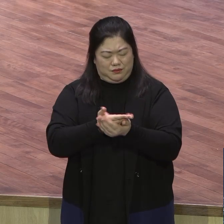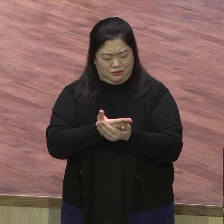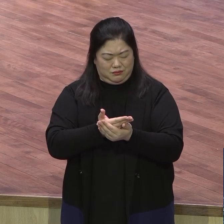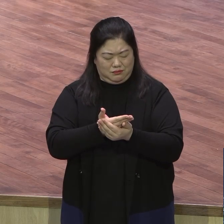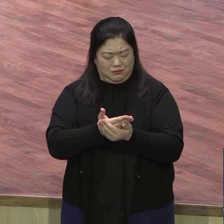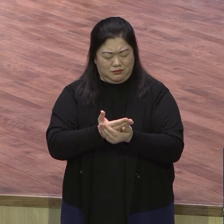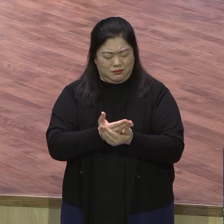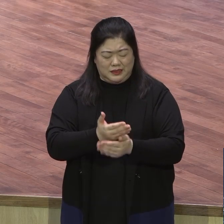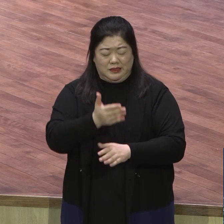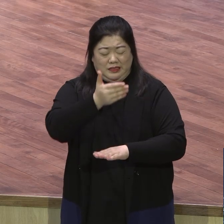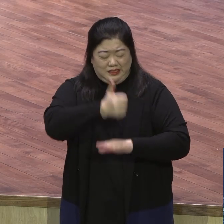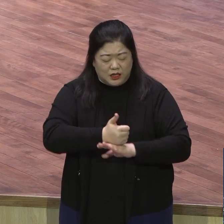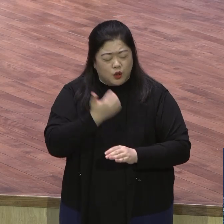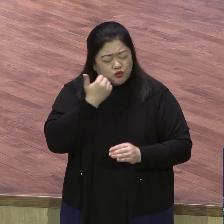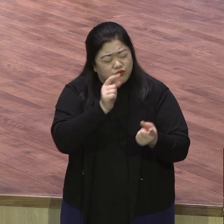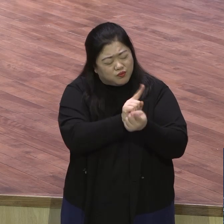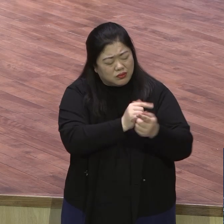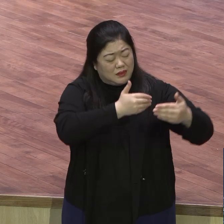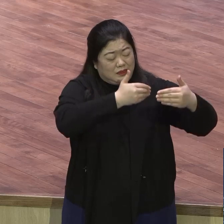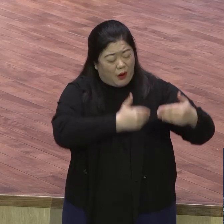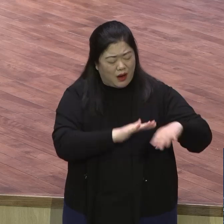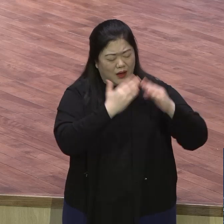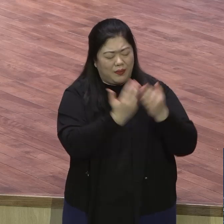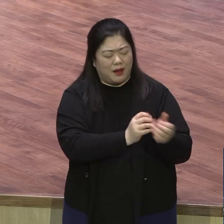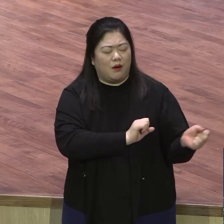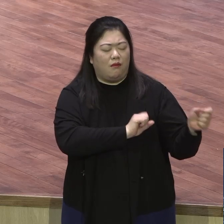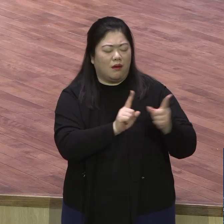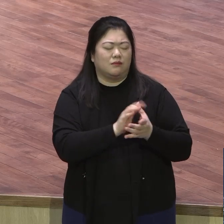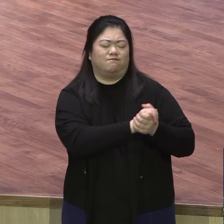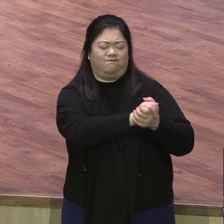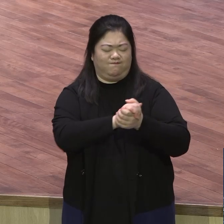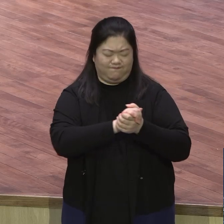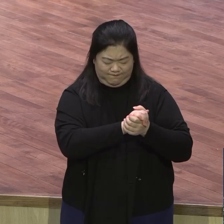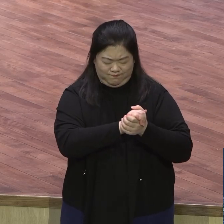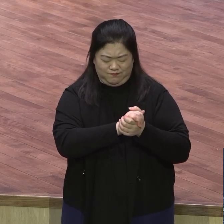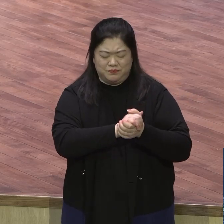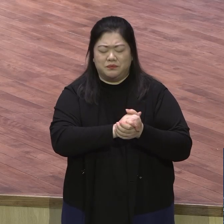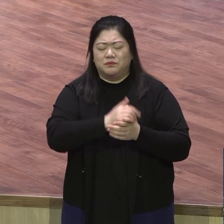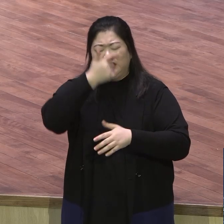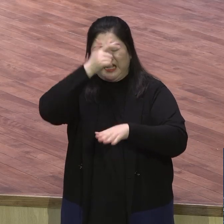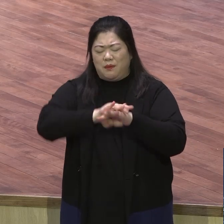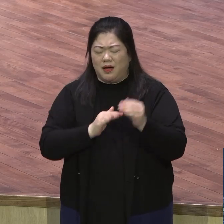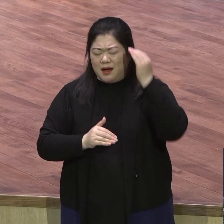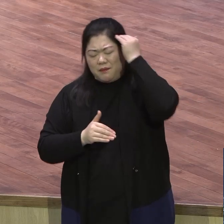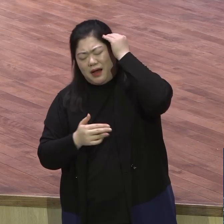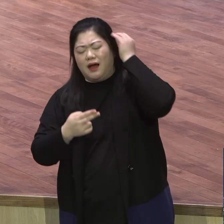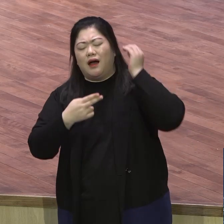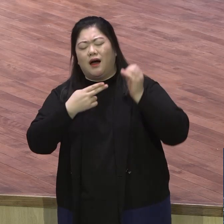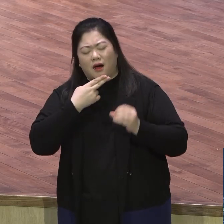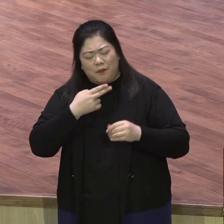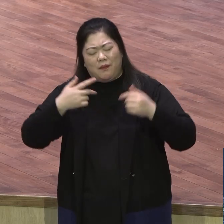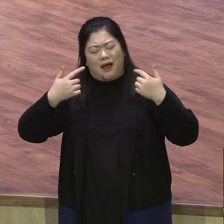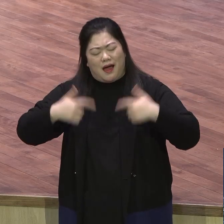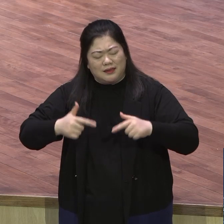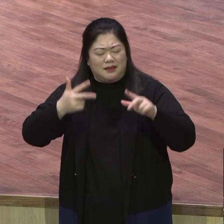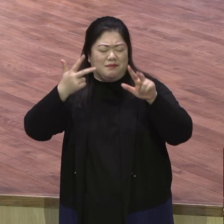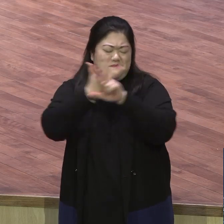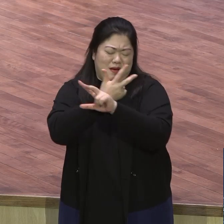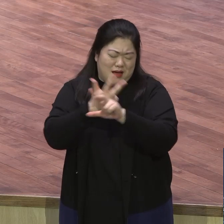모든 인간관계를 회복하고 오늘부터 예배 건립들이 되는 것이 하나도 없이다. 매주 예배 때마다